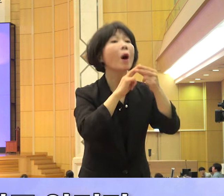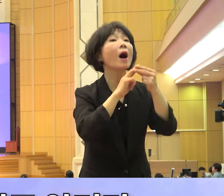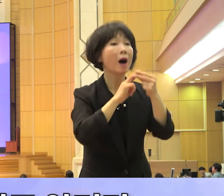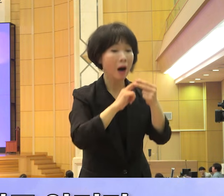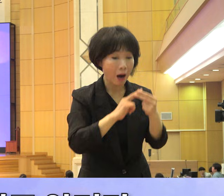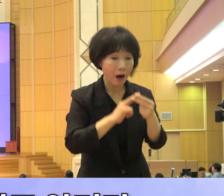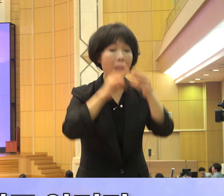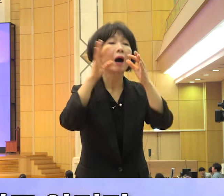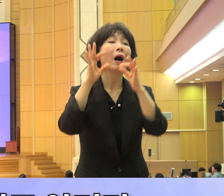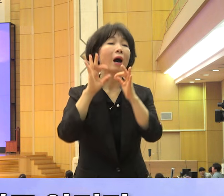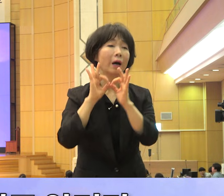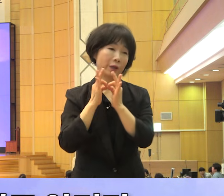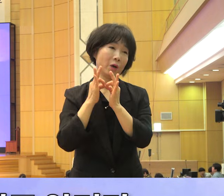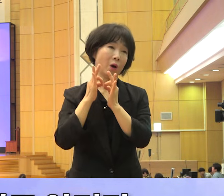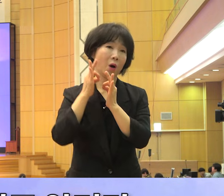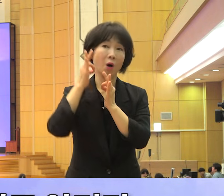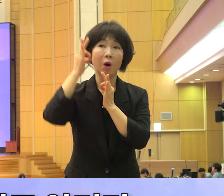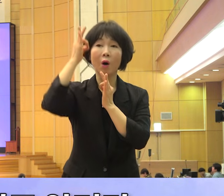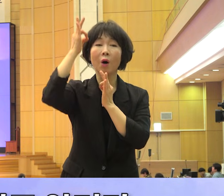생명과